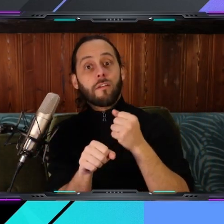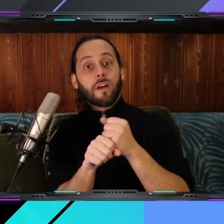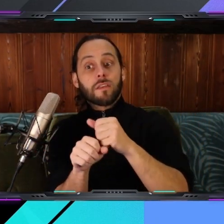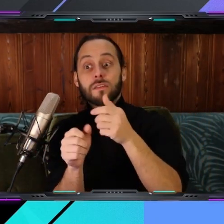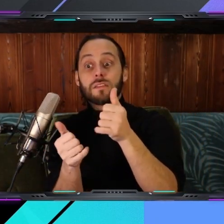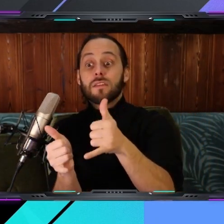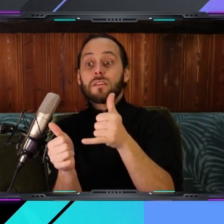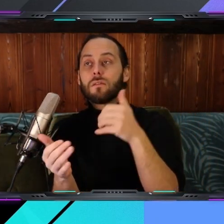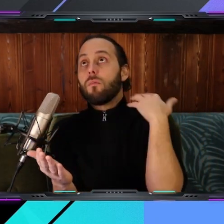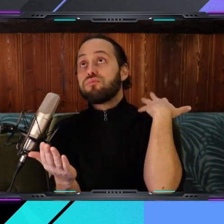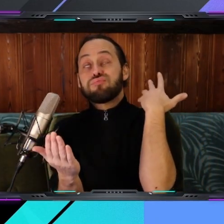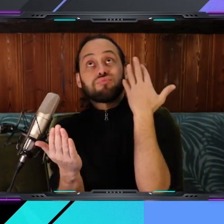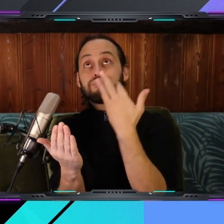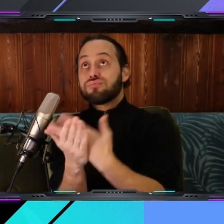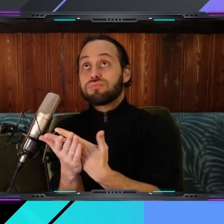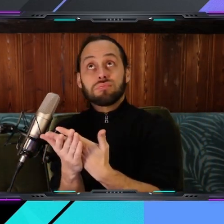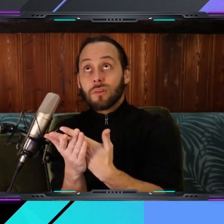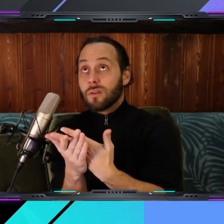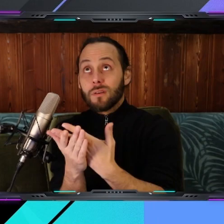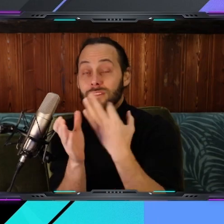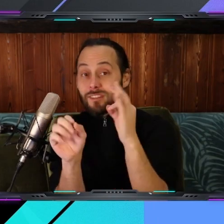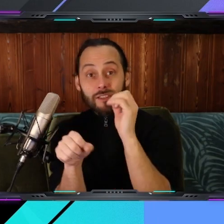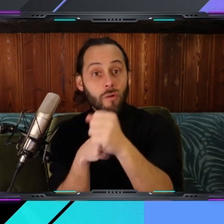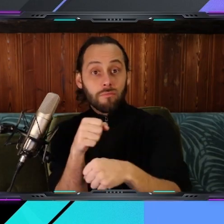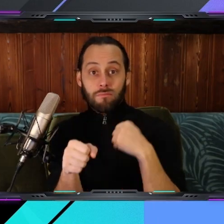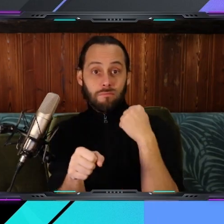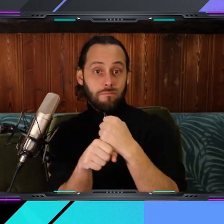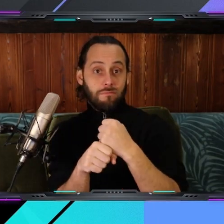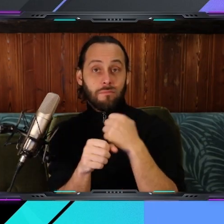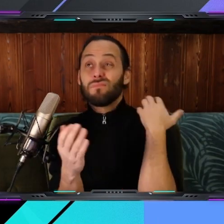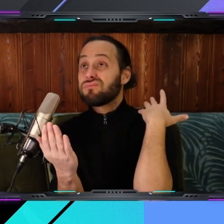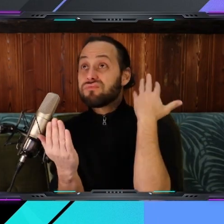je travaille ici 10 ans.